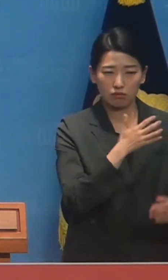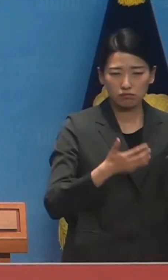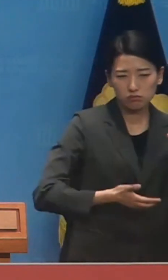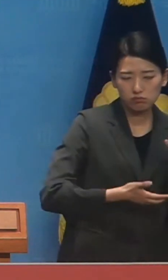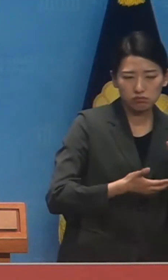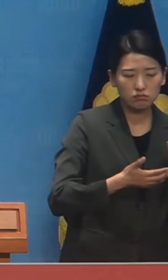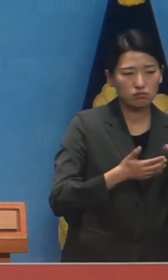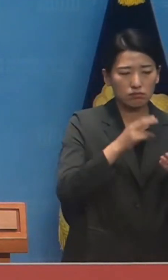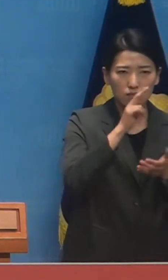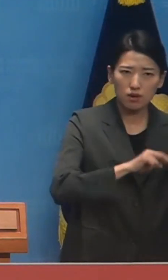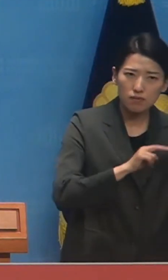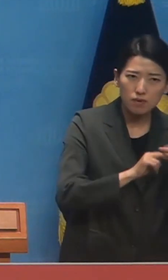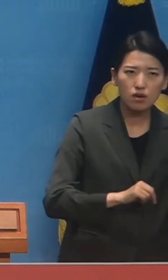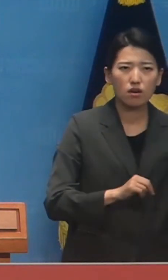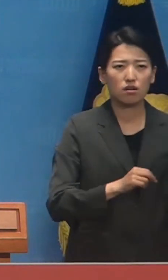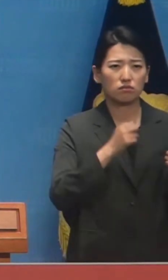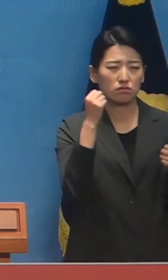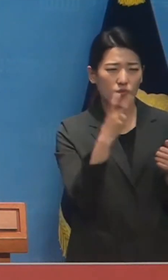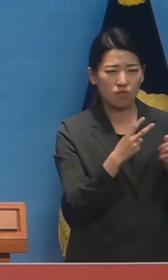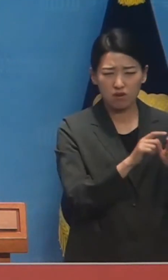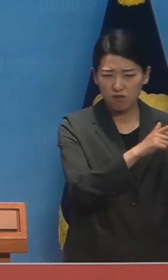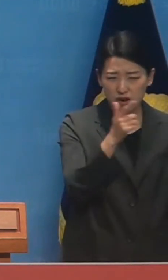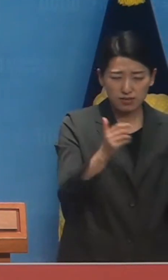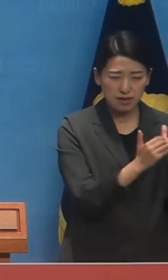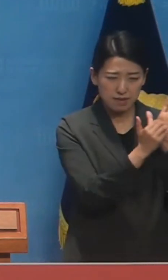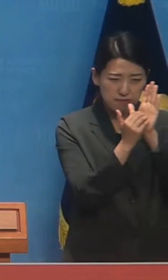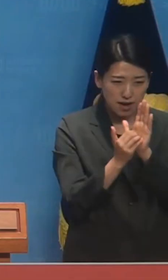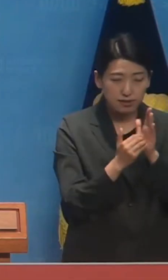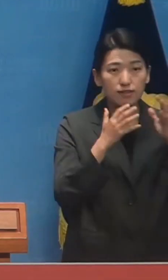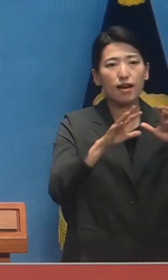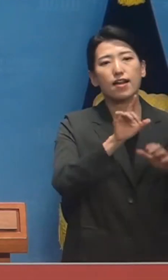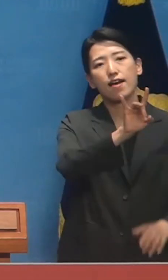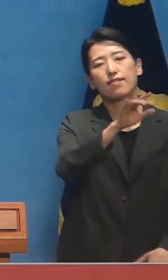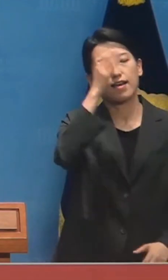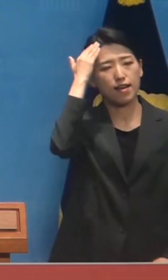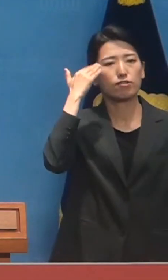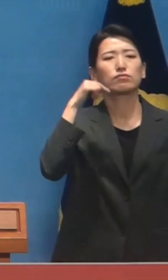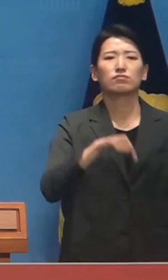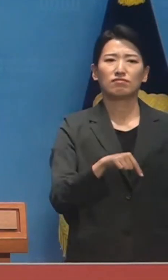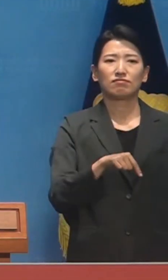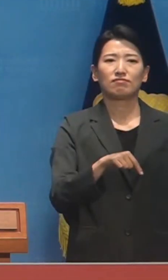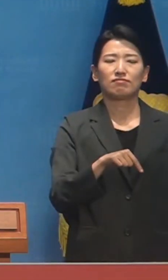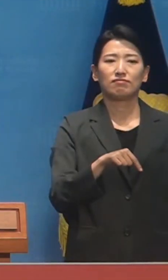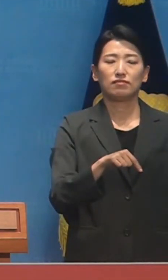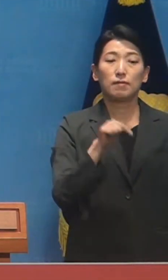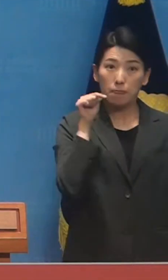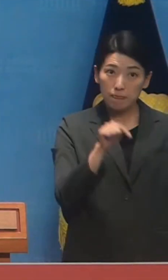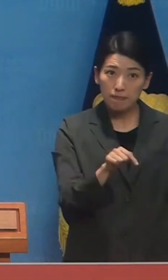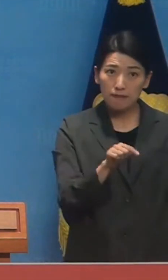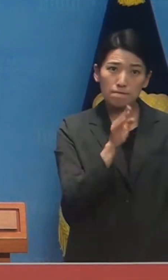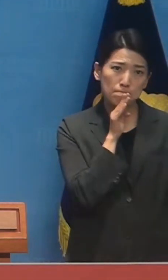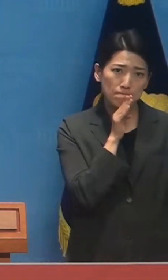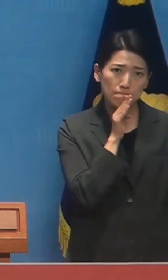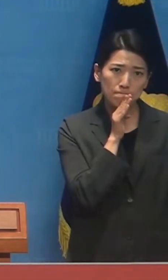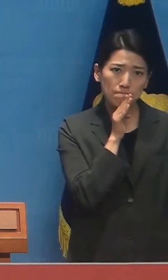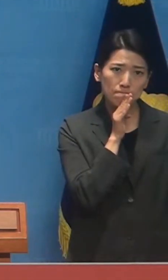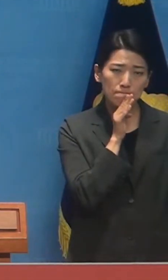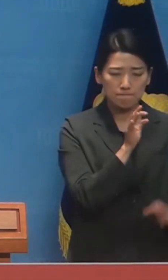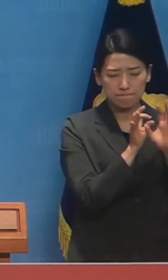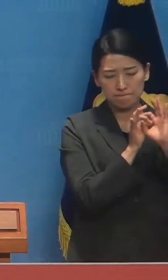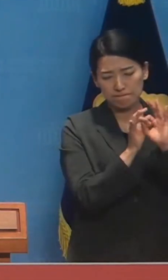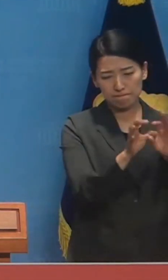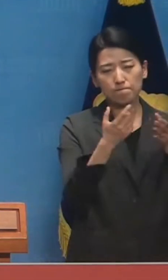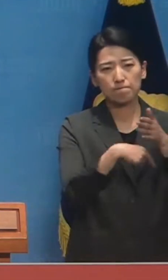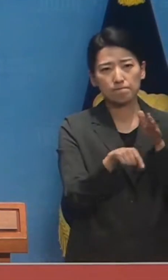포르노 그리고 금친 결혼을 막는 유일한 나라입니다. 이러한 나라를 세우는데 김문수 후보가 대한민국을